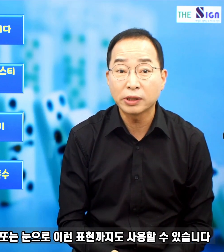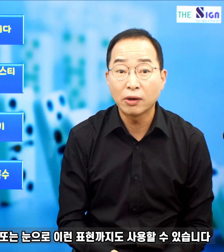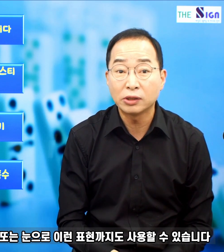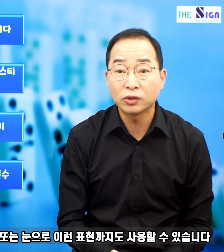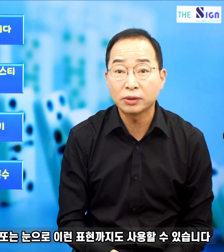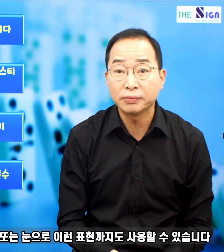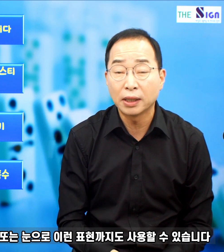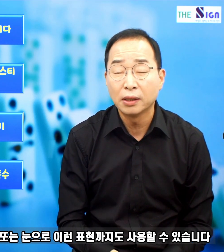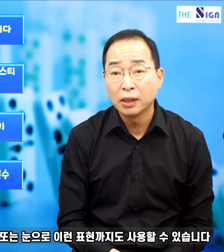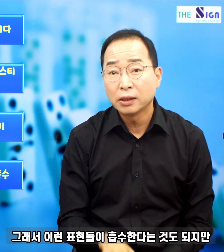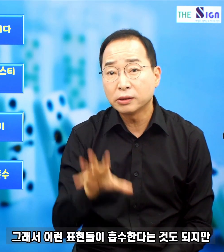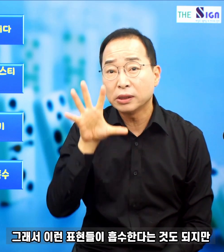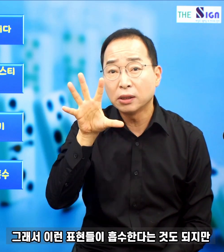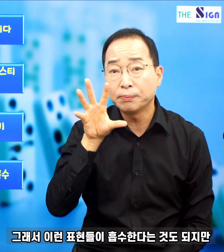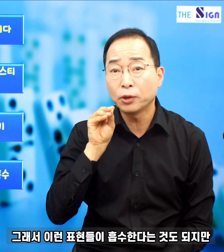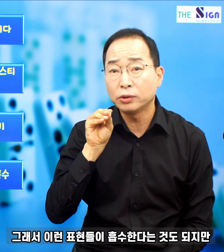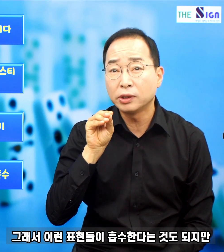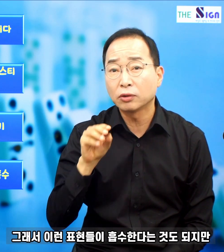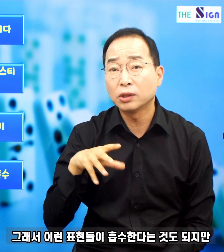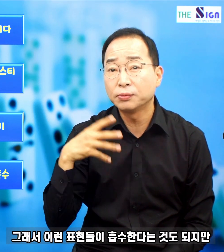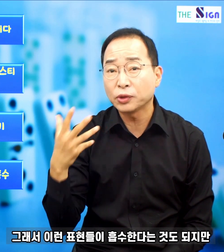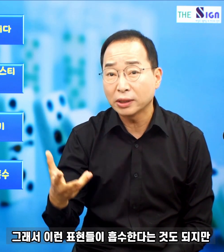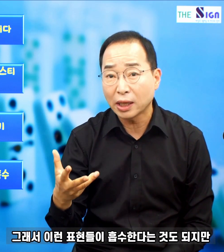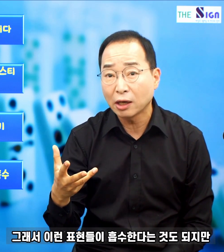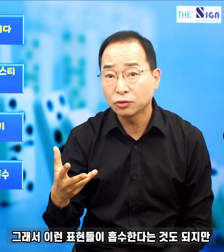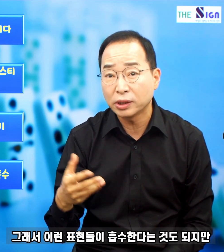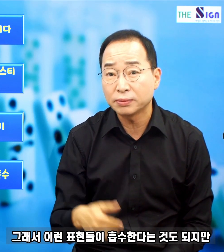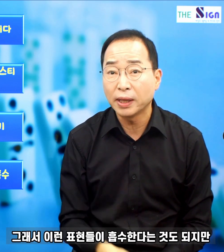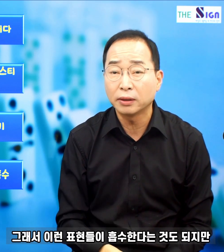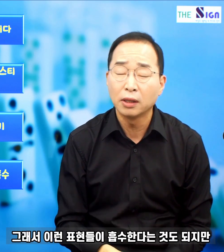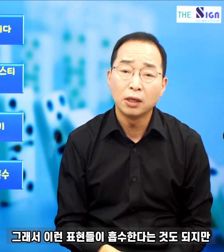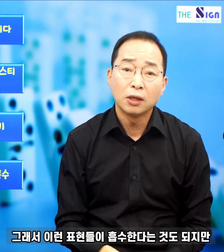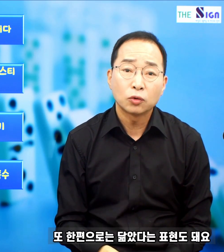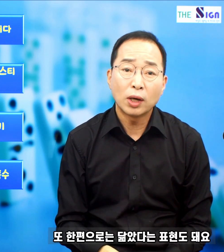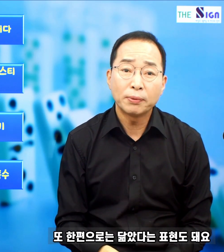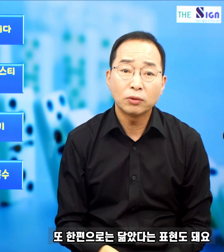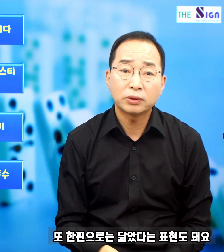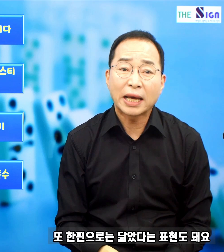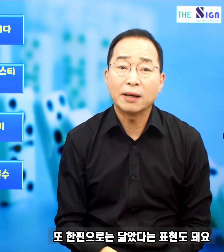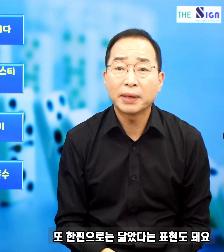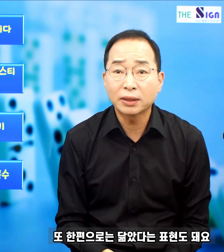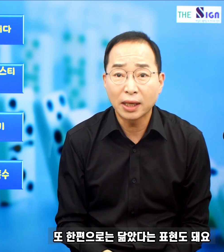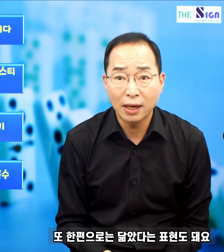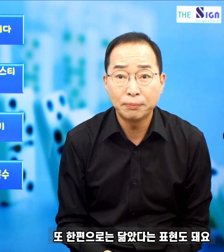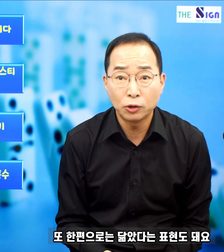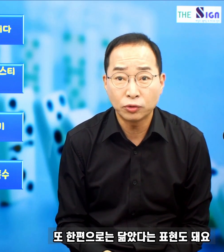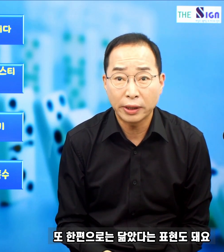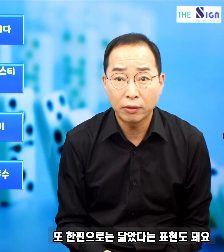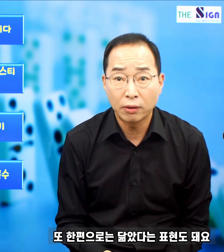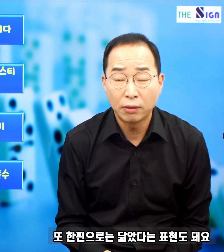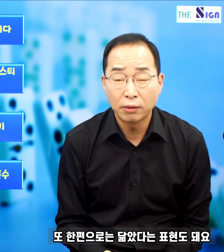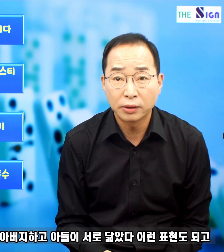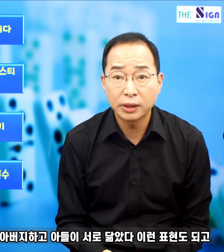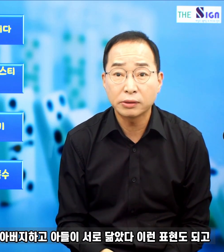수 있습니다. 그래서 이런 표현들이 어떤 흡수한다는 것도 되지만 또 한편으로는 닮았다라는 표현도 돼요.